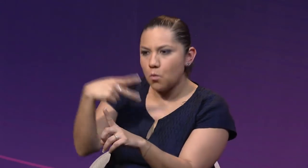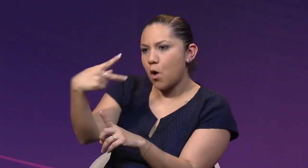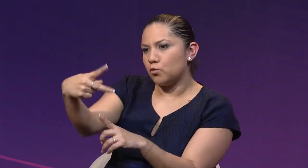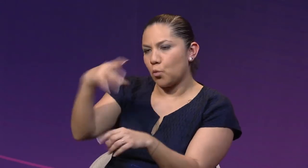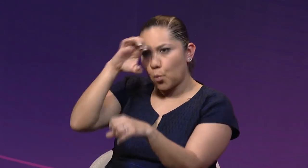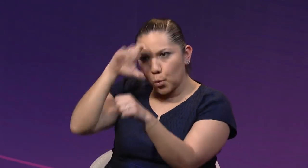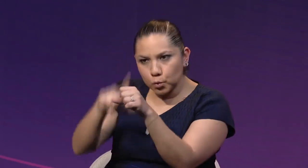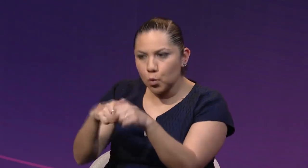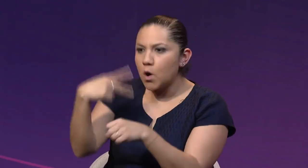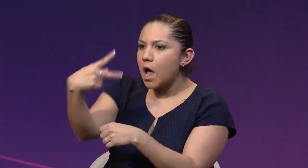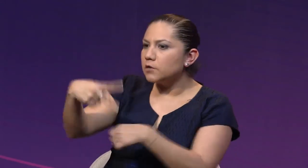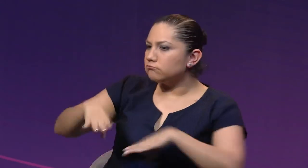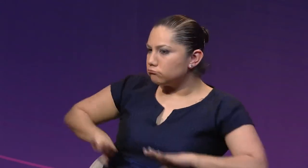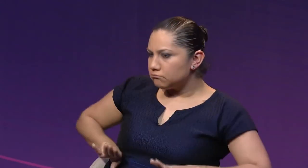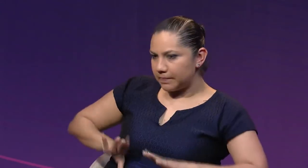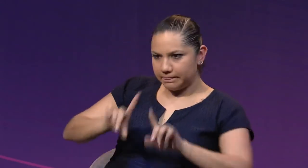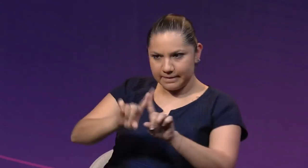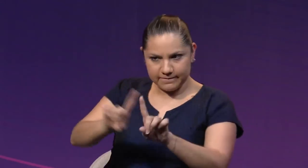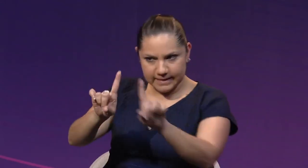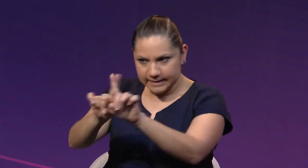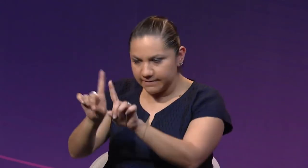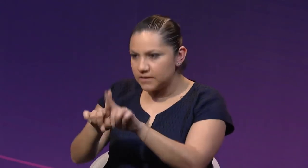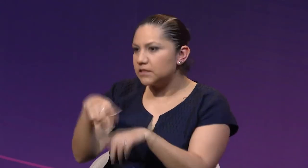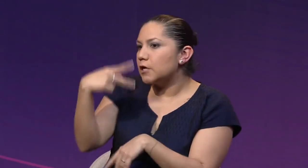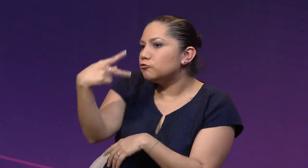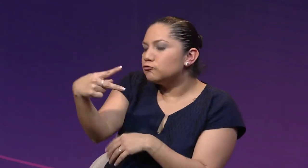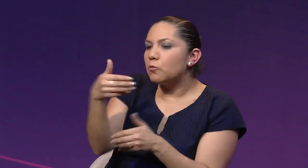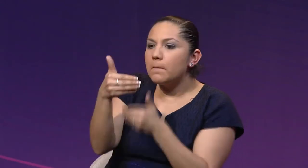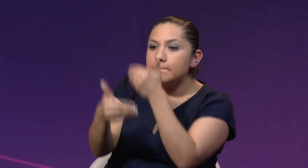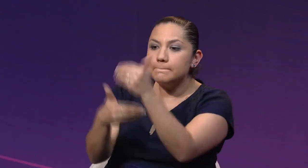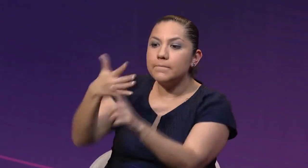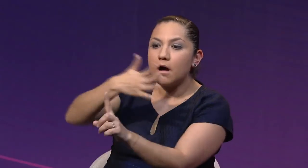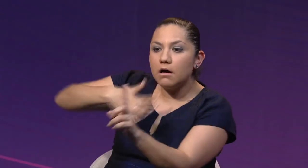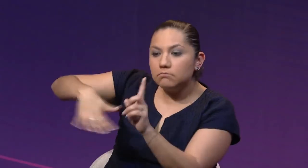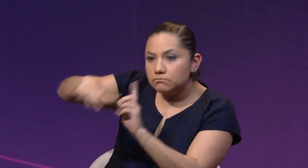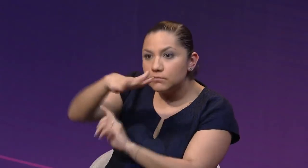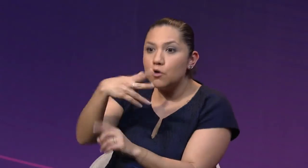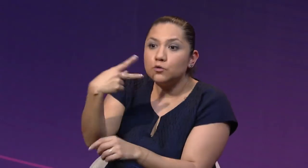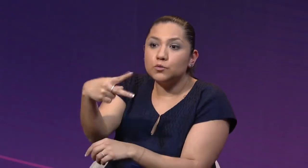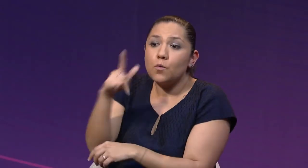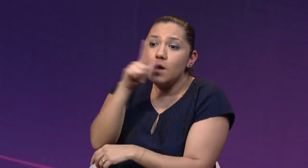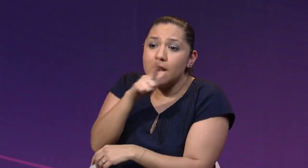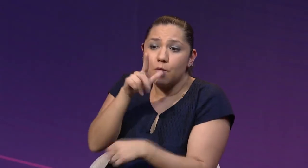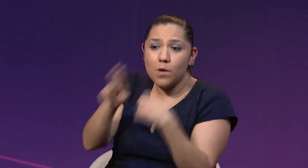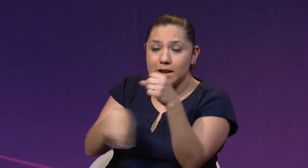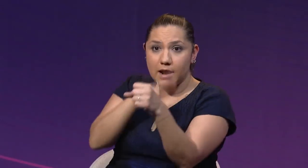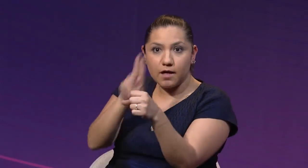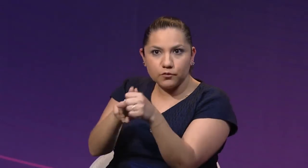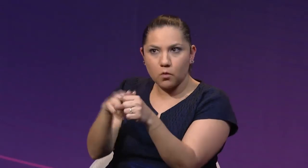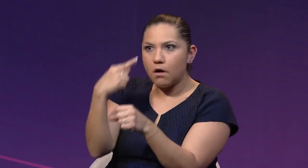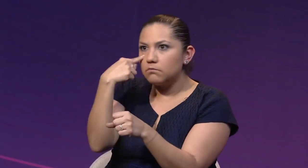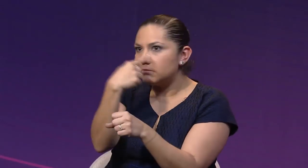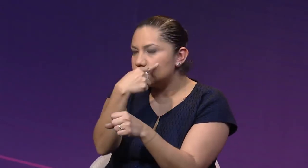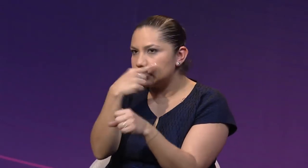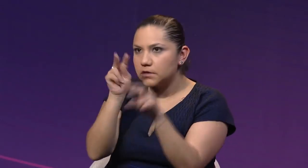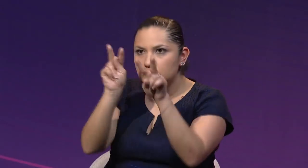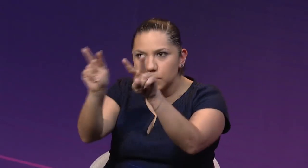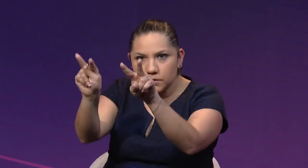claro, no escucha, sí es cierto, pero tiene una lengua y una cultura propia, ¿no? Y su lengua natural